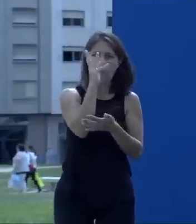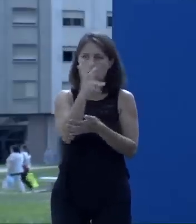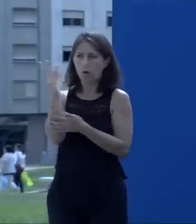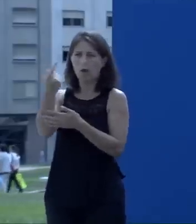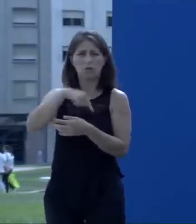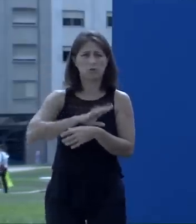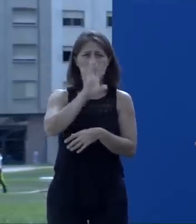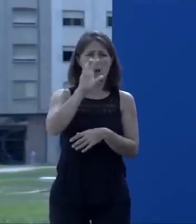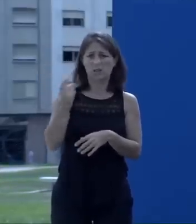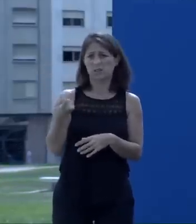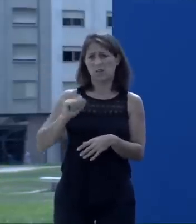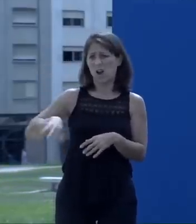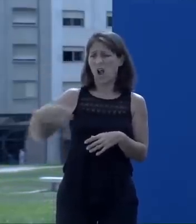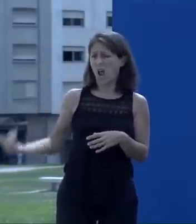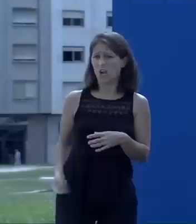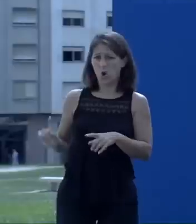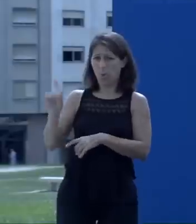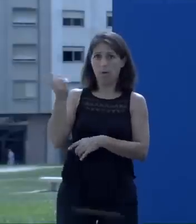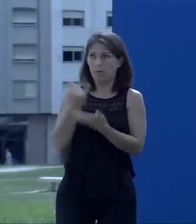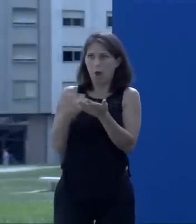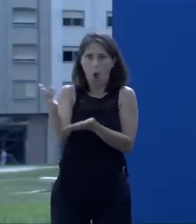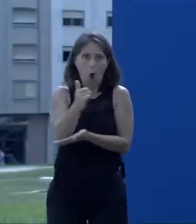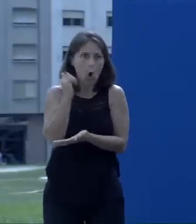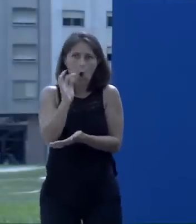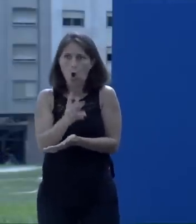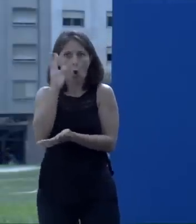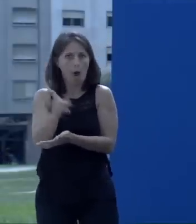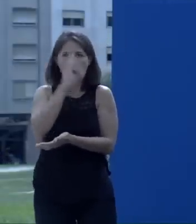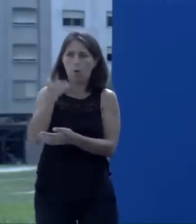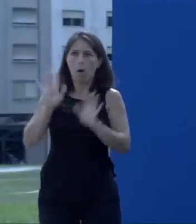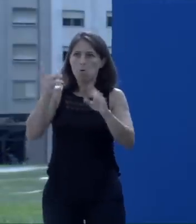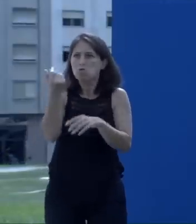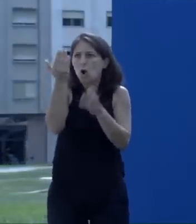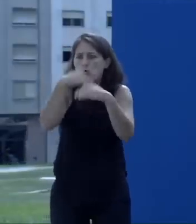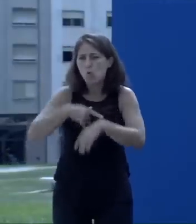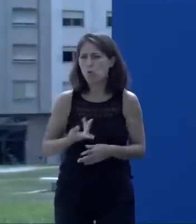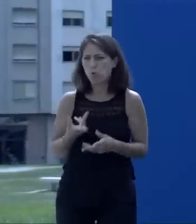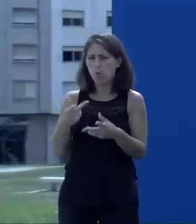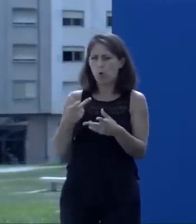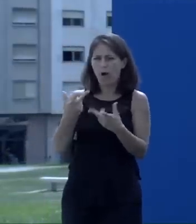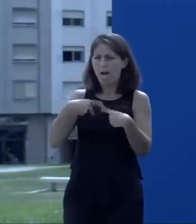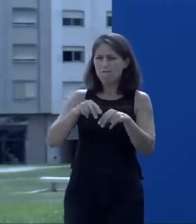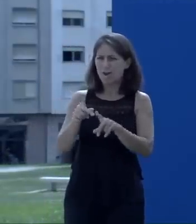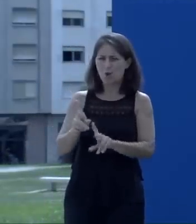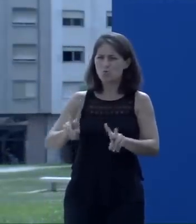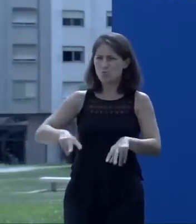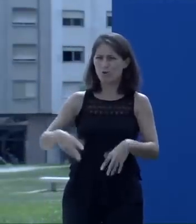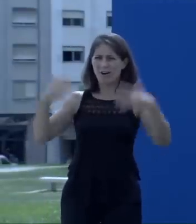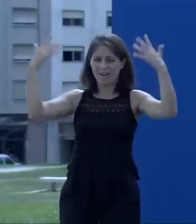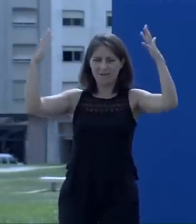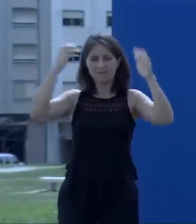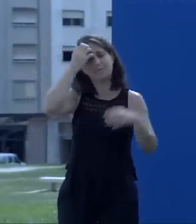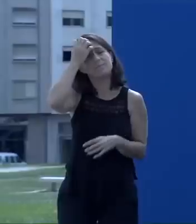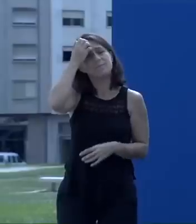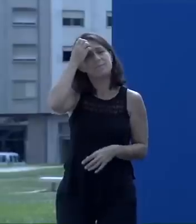rico do mundo, todo rouba e nunca se acaba. Demostramos que era posible acabar con todo eso barrendo cunha marea